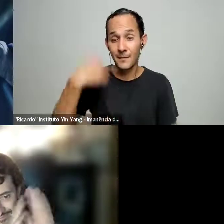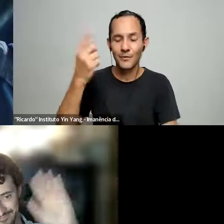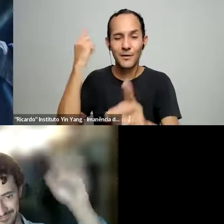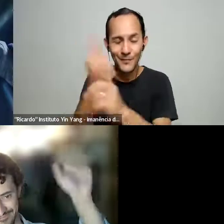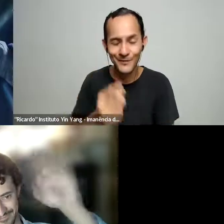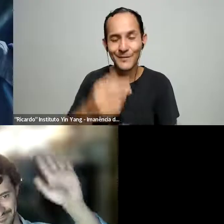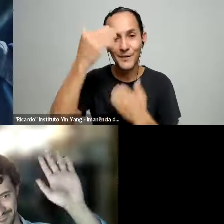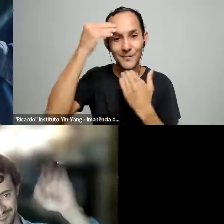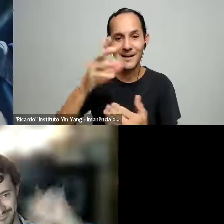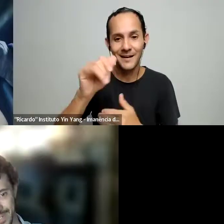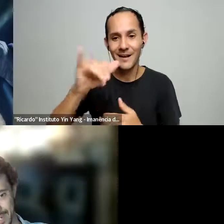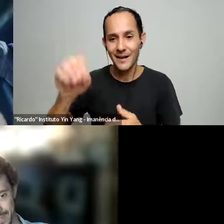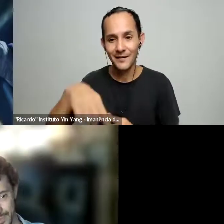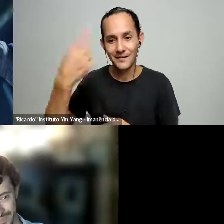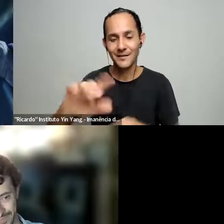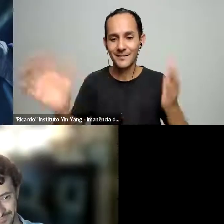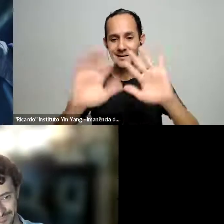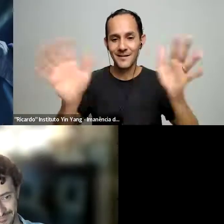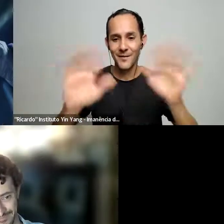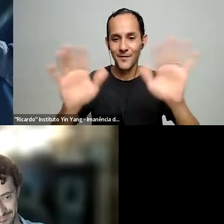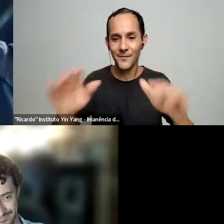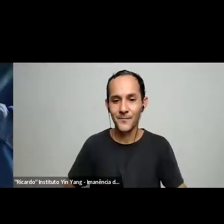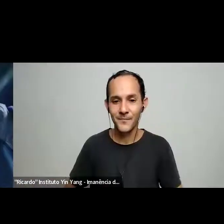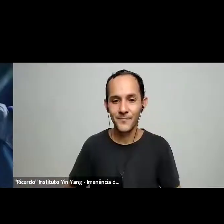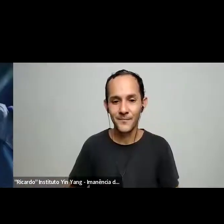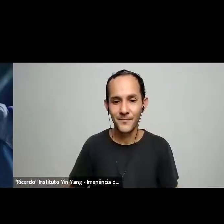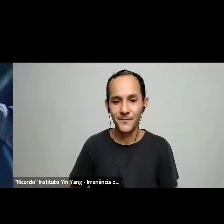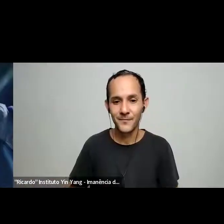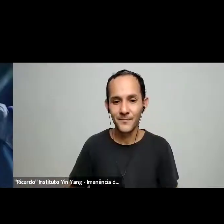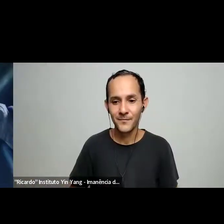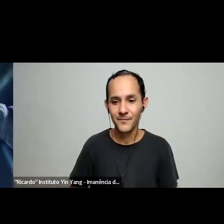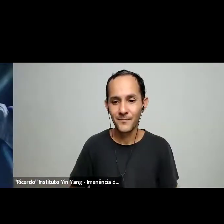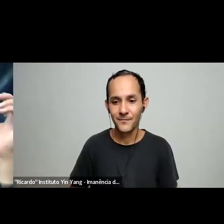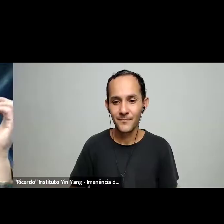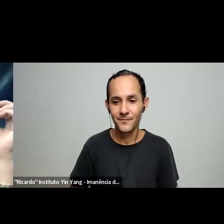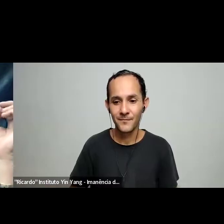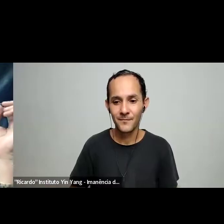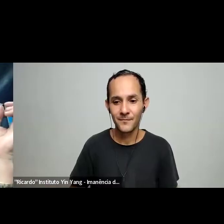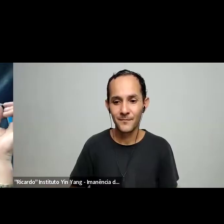próxima. Obrigado, Caio. Até mais. Tchau, tchau. Tchau, boa noite. Obrigada.